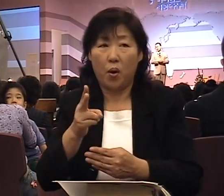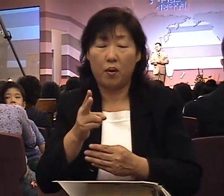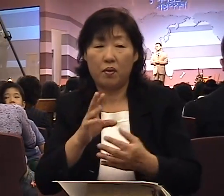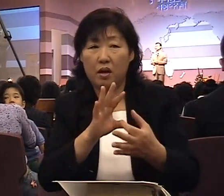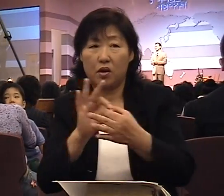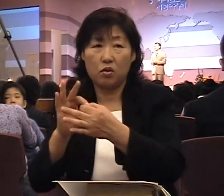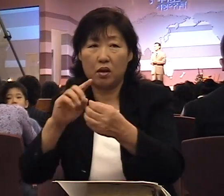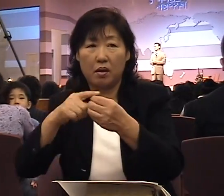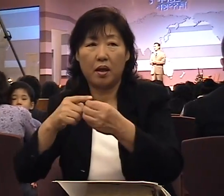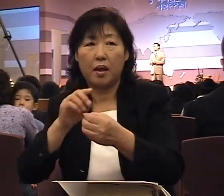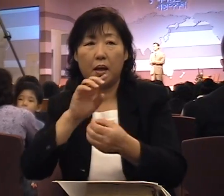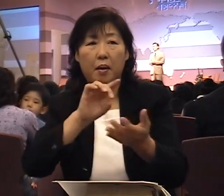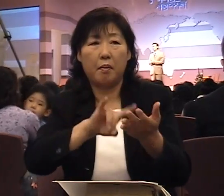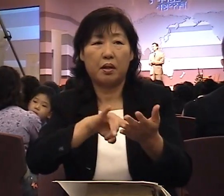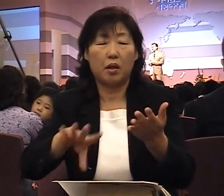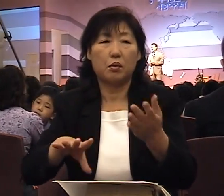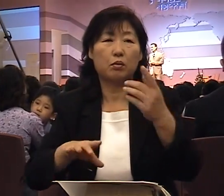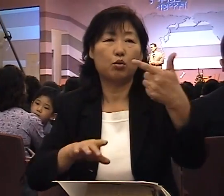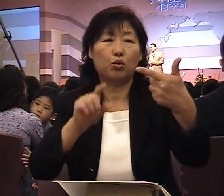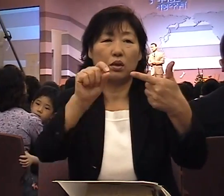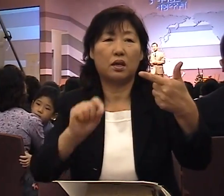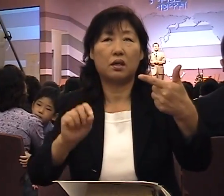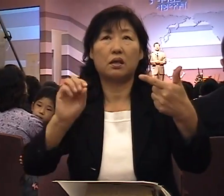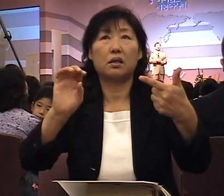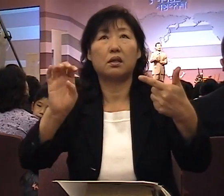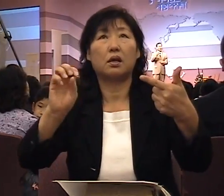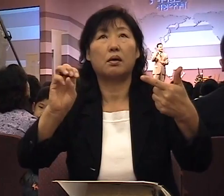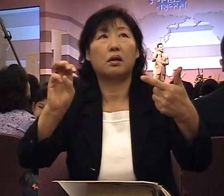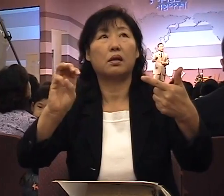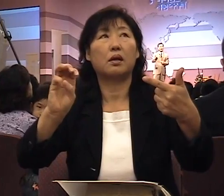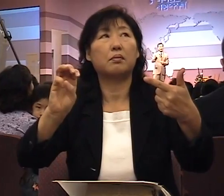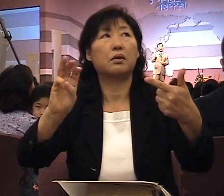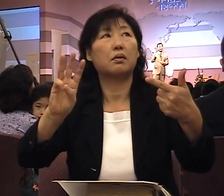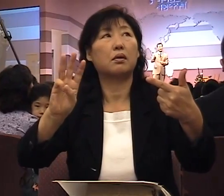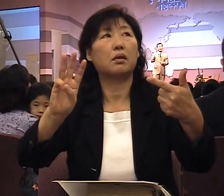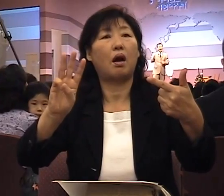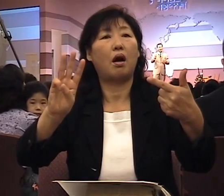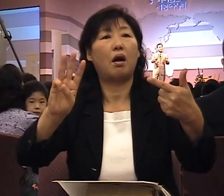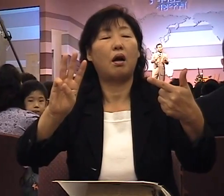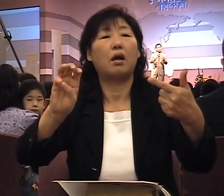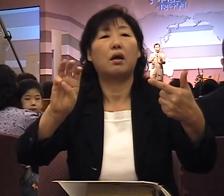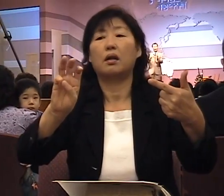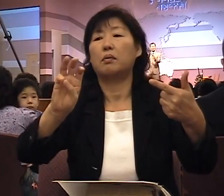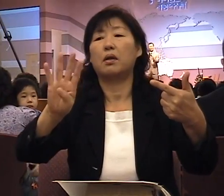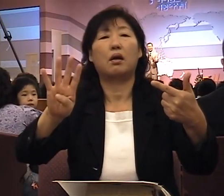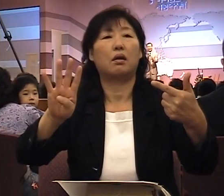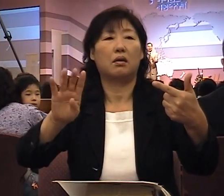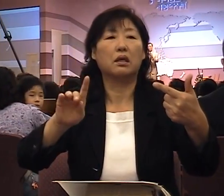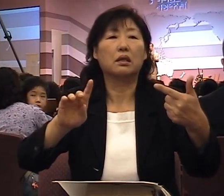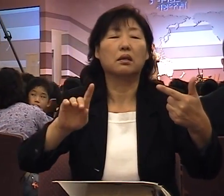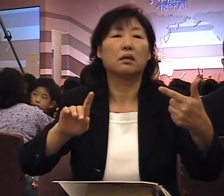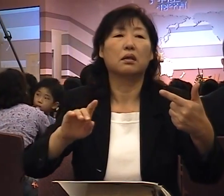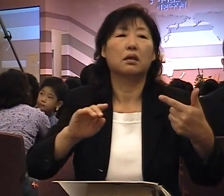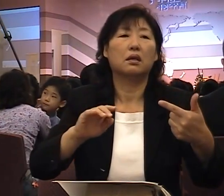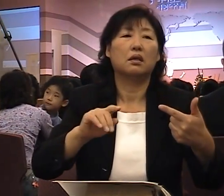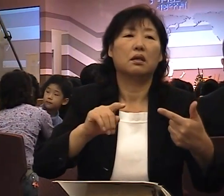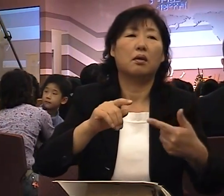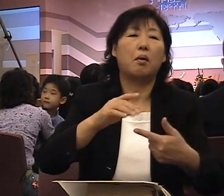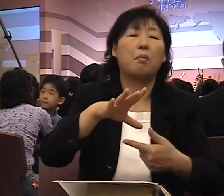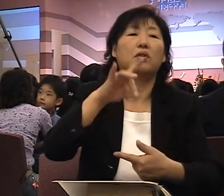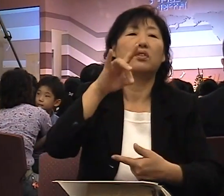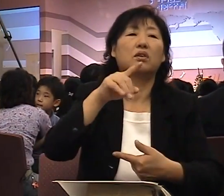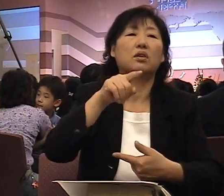말씀이 마태복음 6장 34절. 너희는 먼저 그의 나라와 의를 구하라. 하나님이 이렇게 보호하신다. 보호하심을